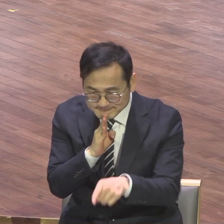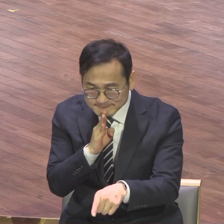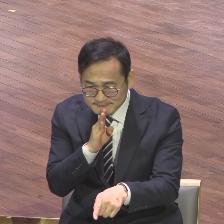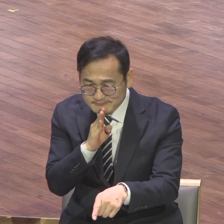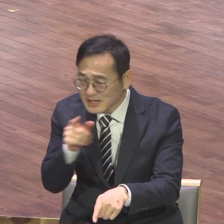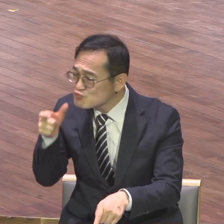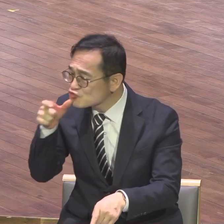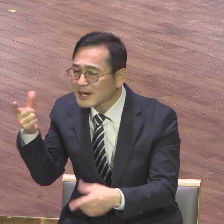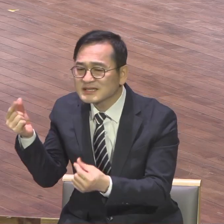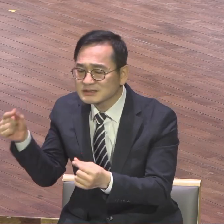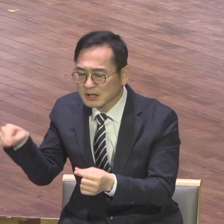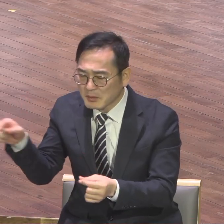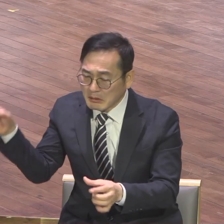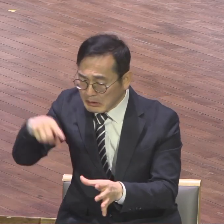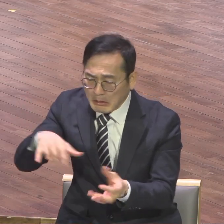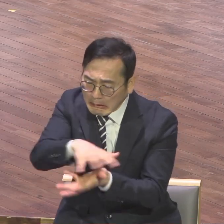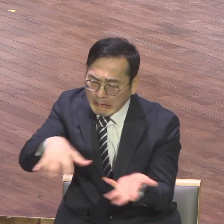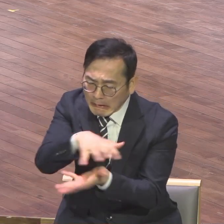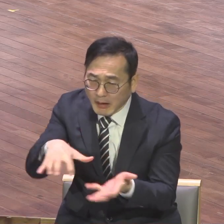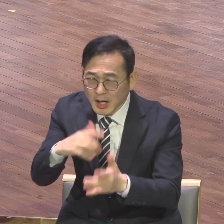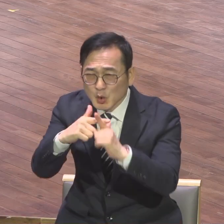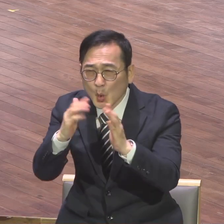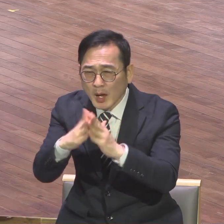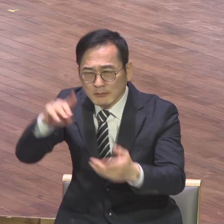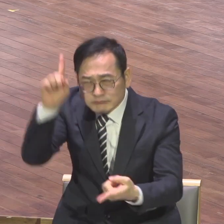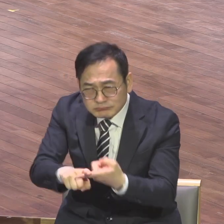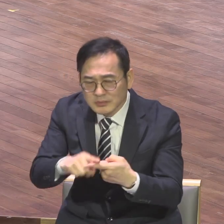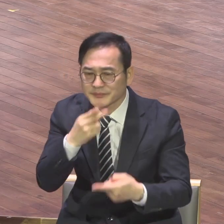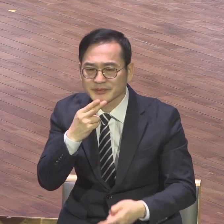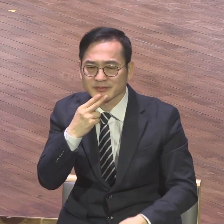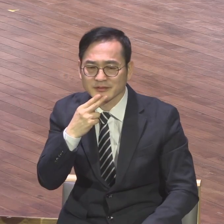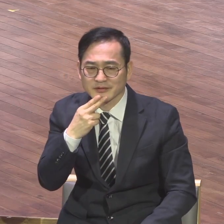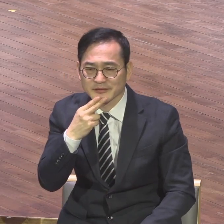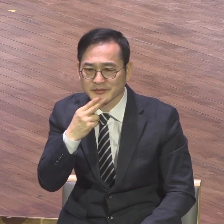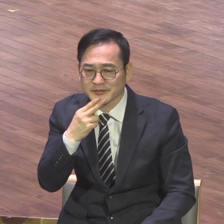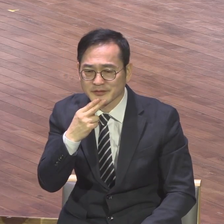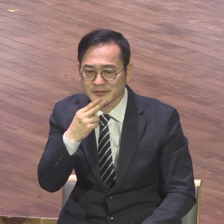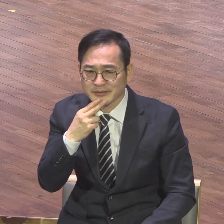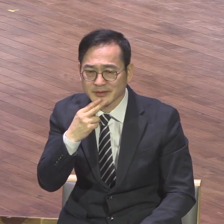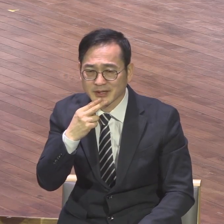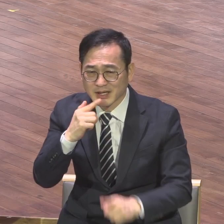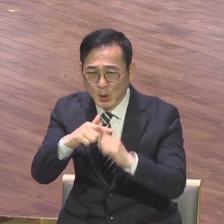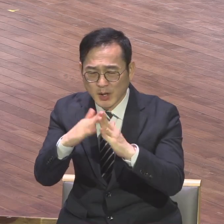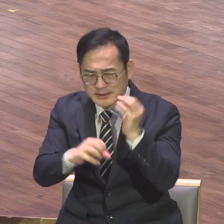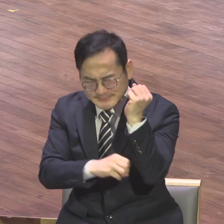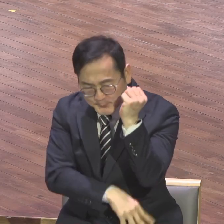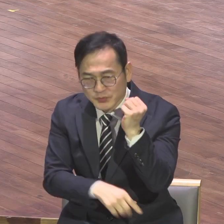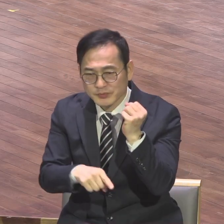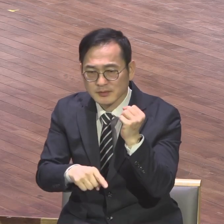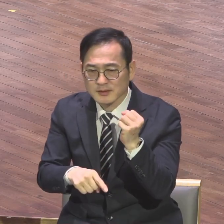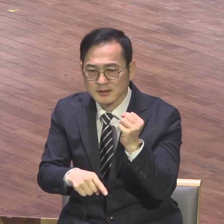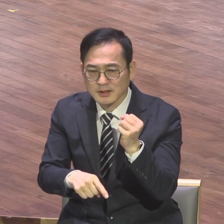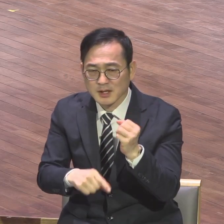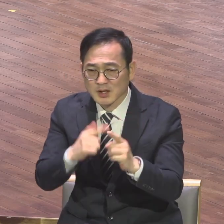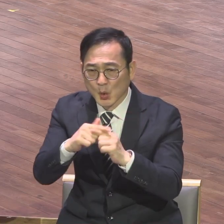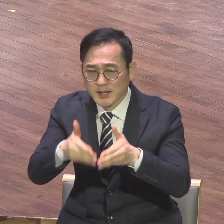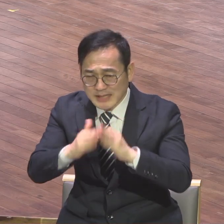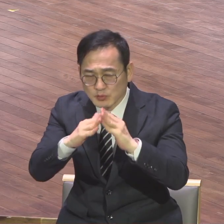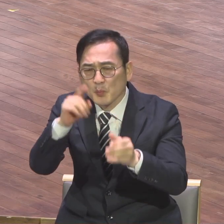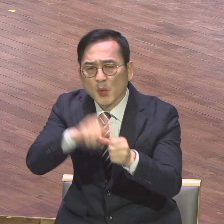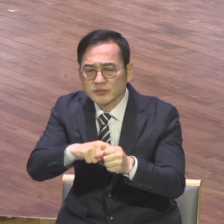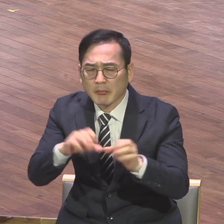교회다운 교회가 뭐요? 사라져 버렸다. 교회가 교회 본질을 다 놓쳐버렸다.